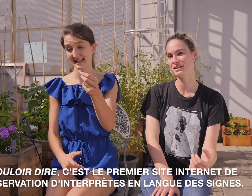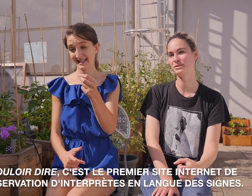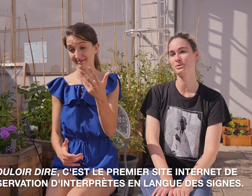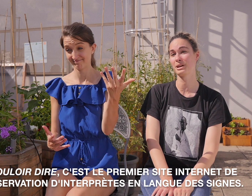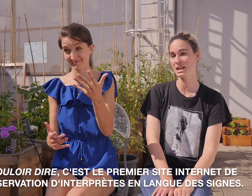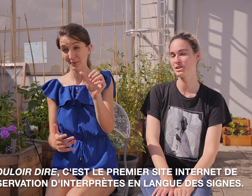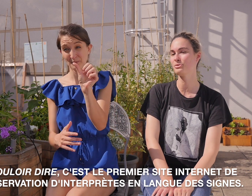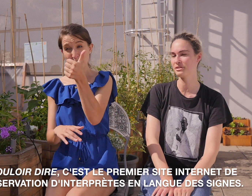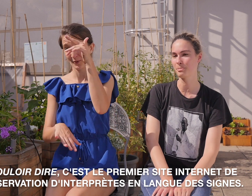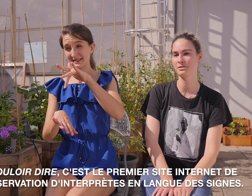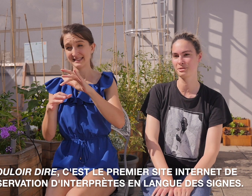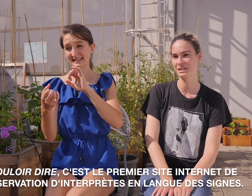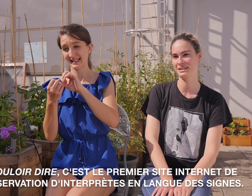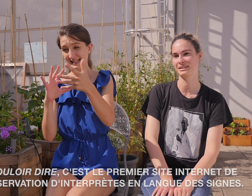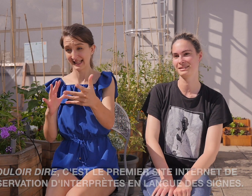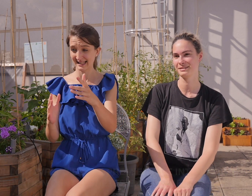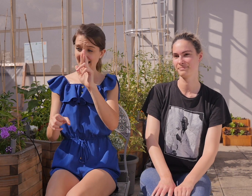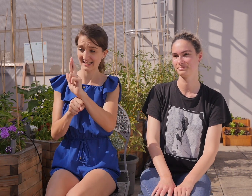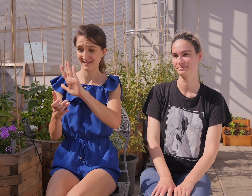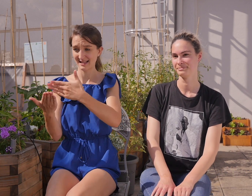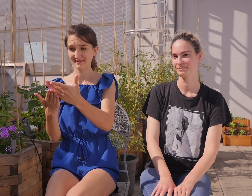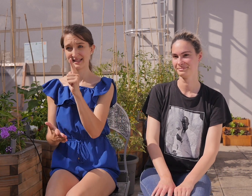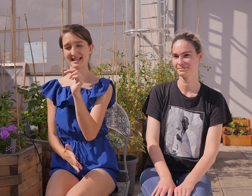premier site internet de réservation d'interprètes en langue des signes.